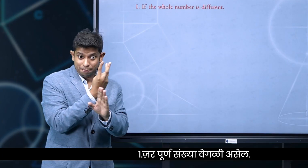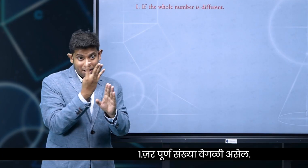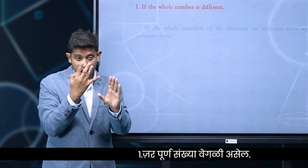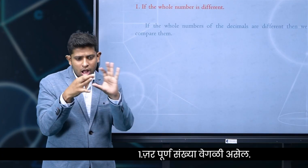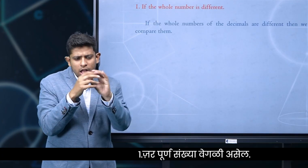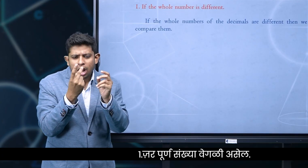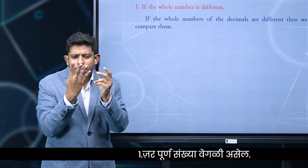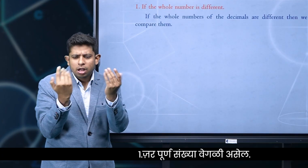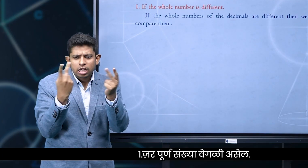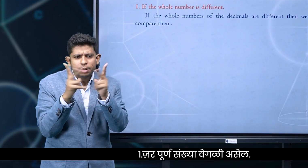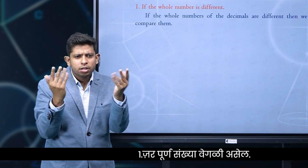असेल.